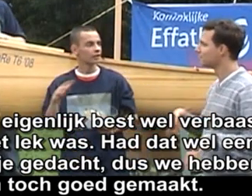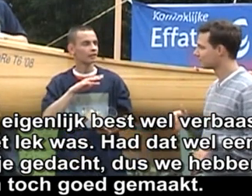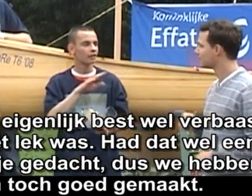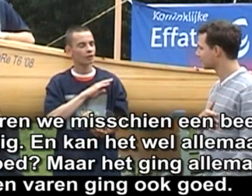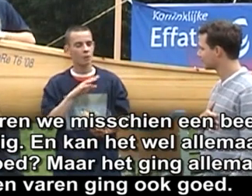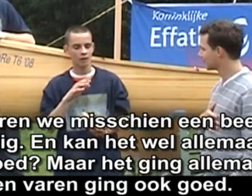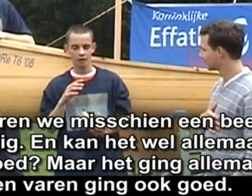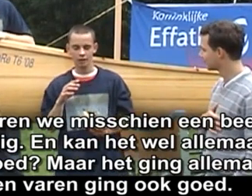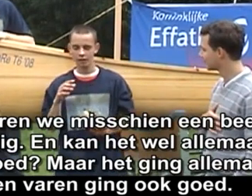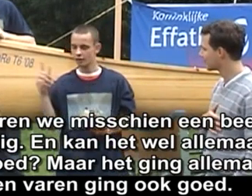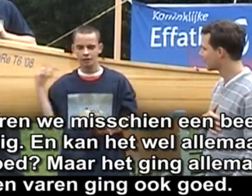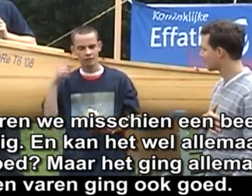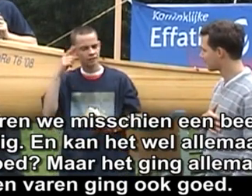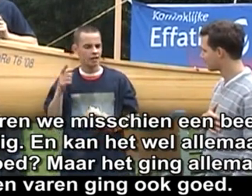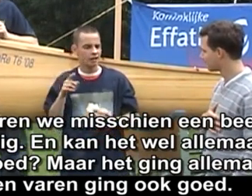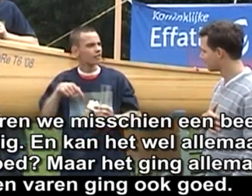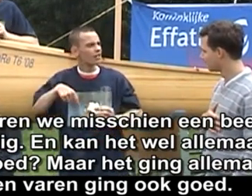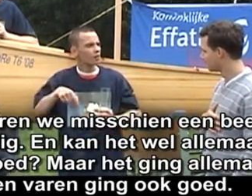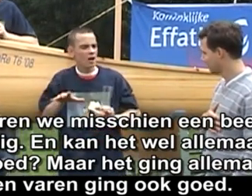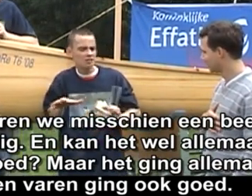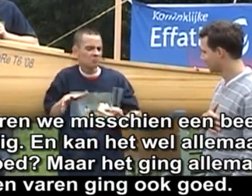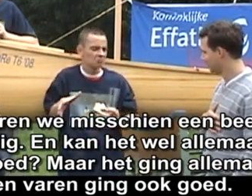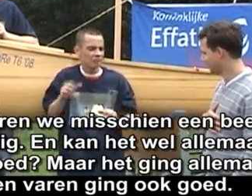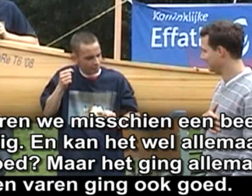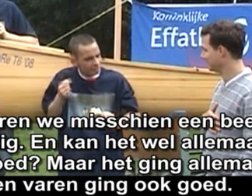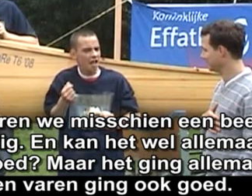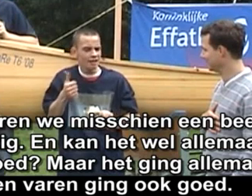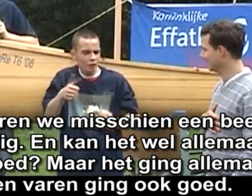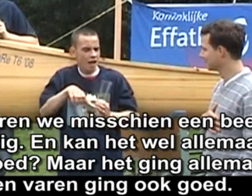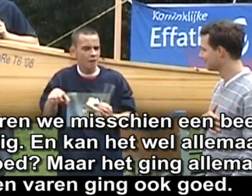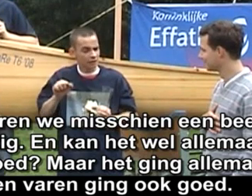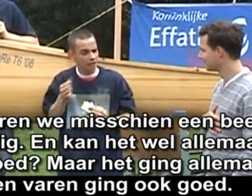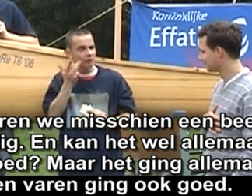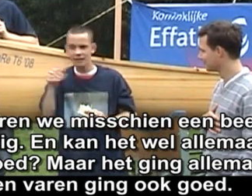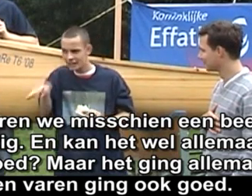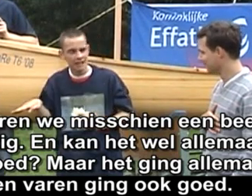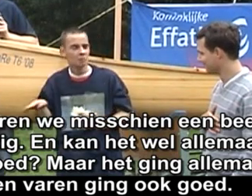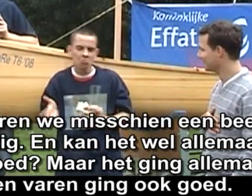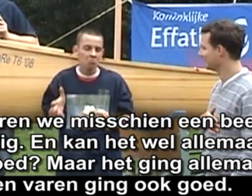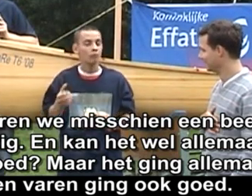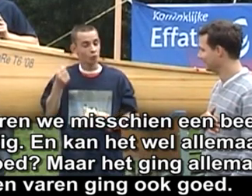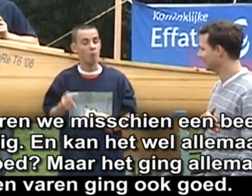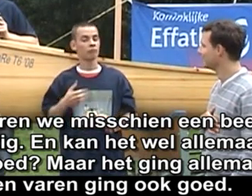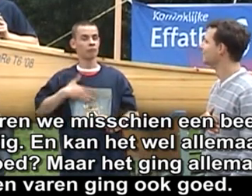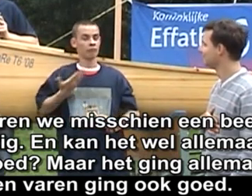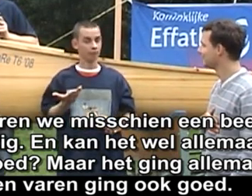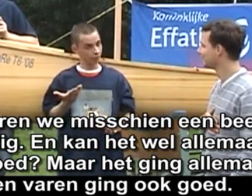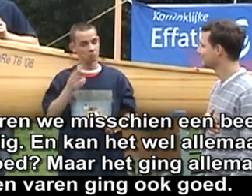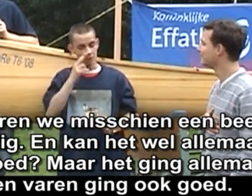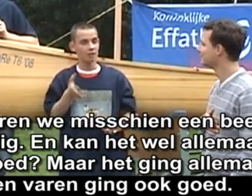gemaakt. En ook, we dachten, misschien een beetje zenuwachtig, kan het wel allemaal, gaat goed, maar het ging